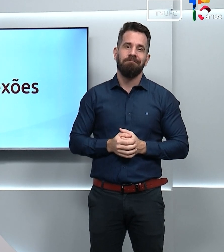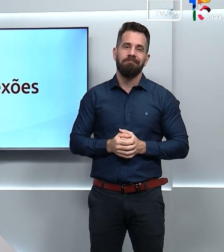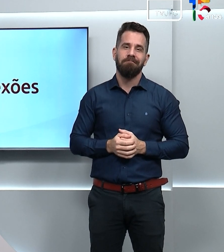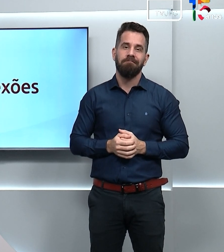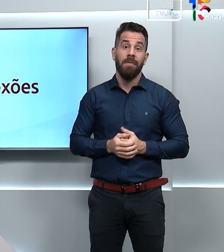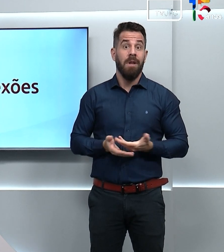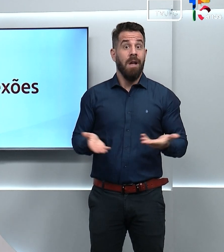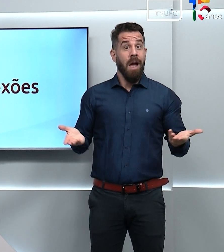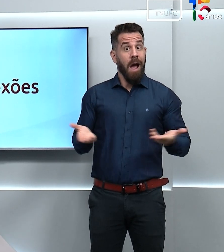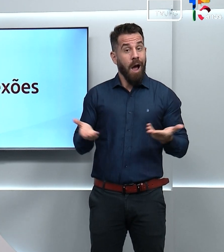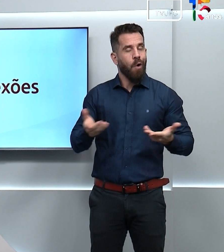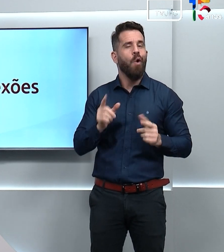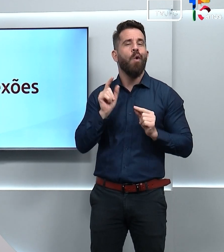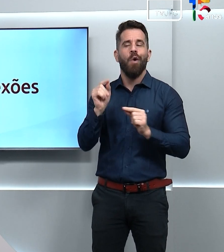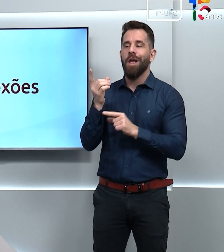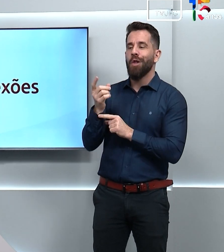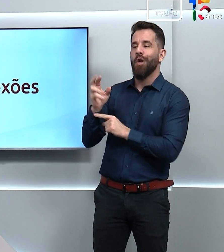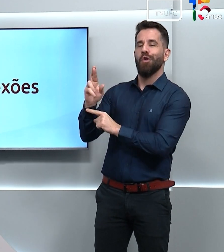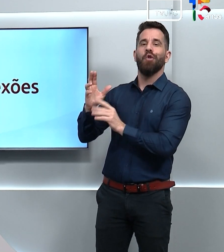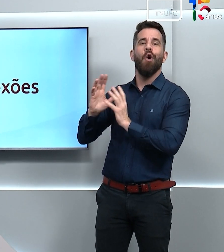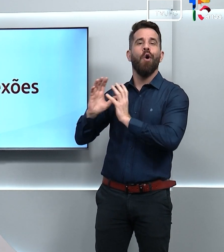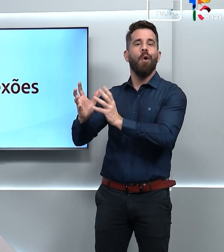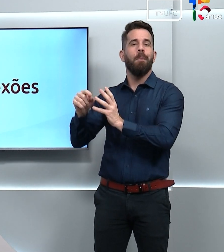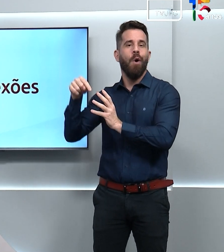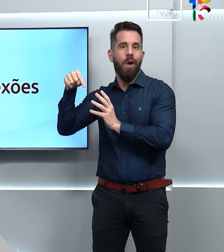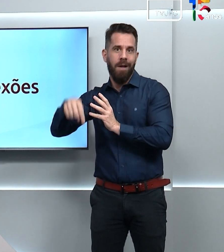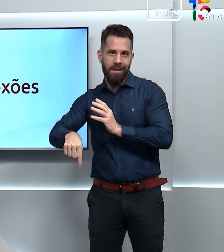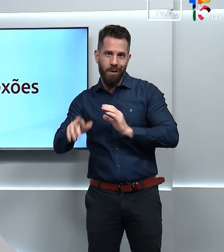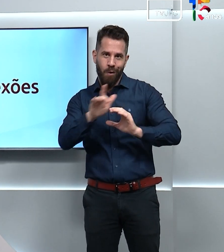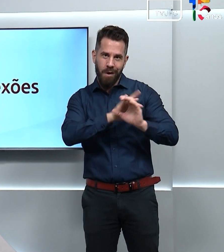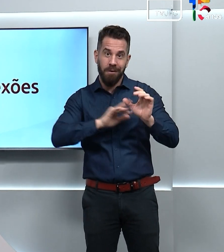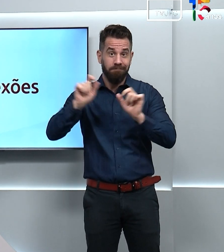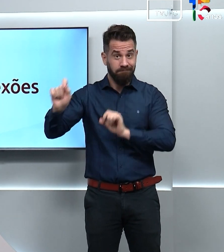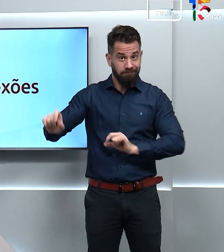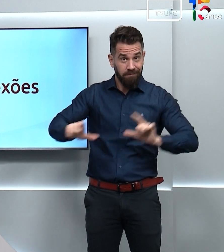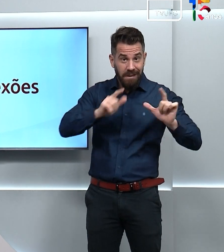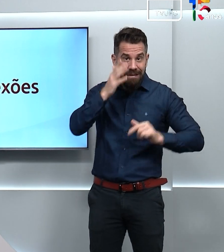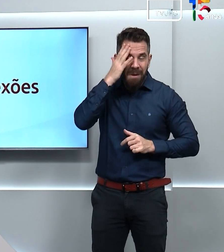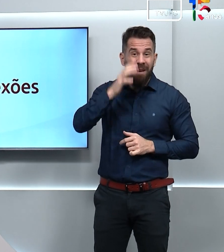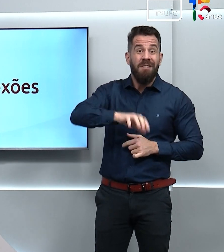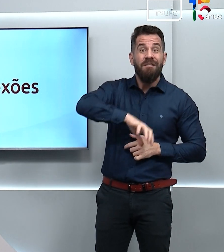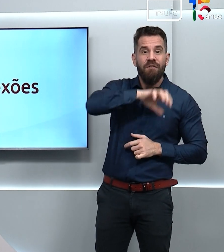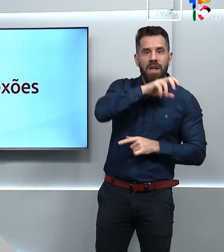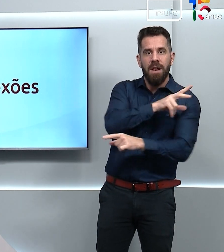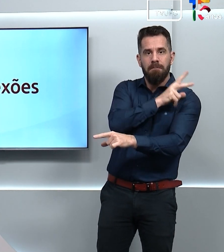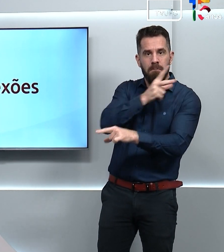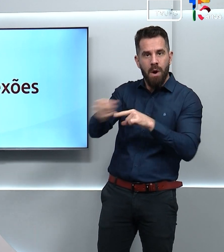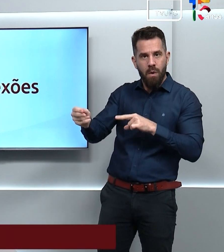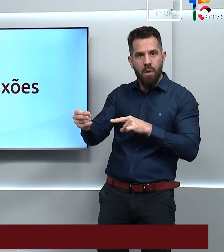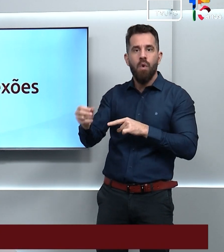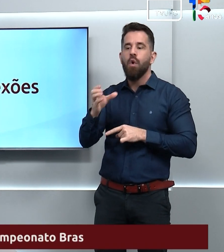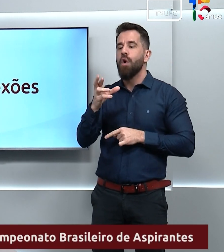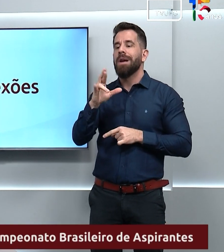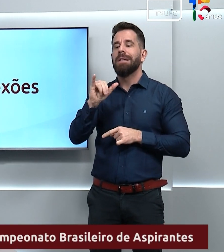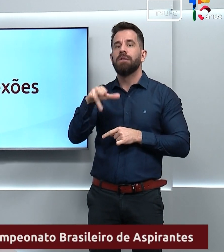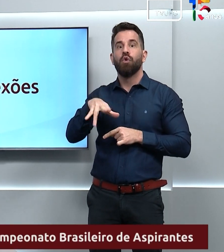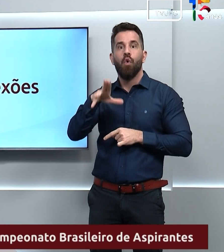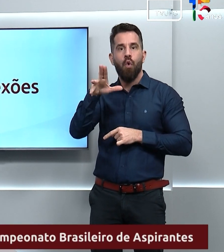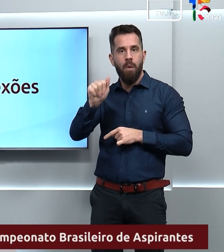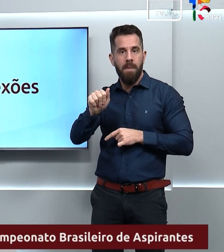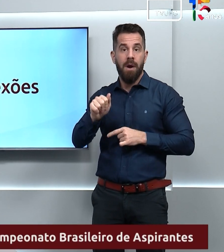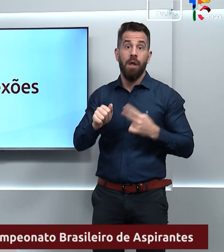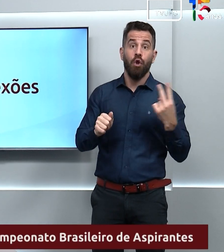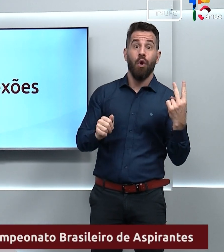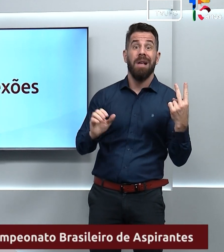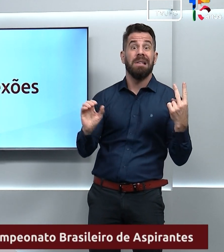E chegou a hora do Doutores da Bola aqui no Conexões. O Vila Nova venceu o Criciúma por 2-0 no